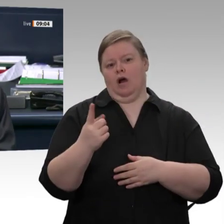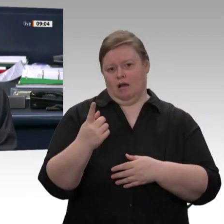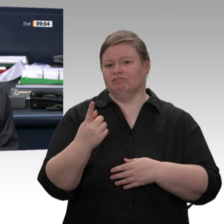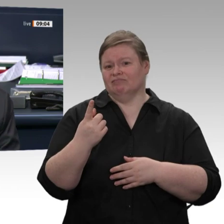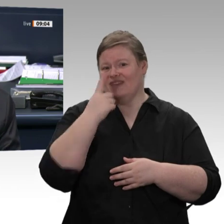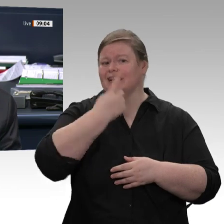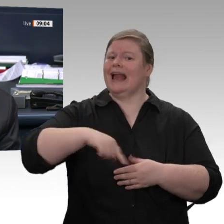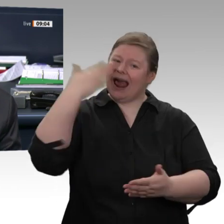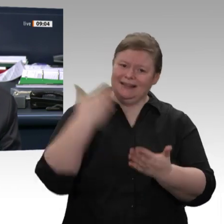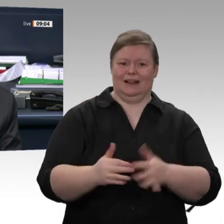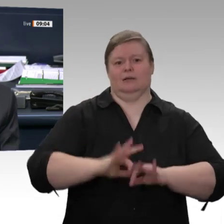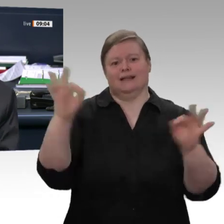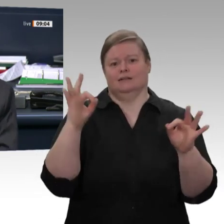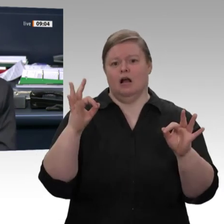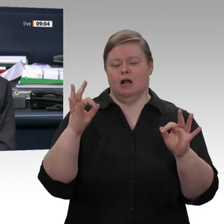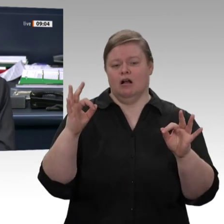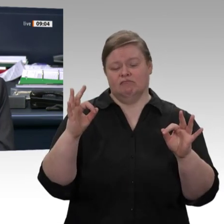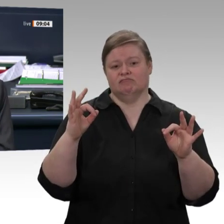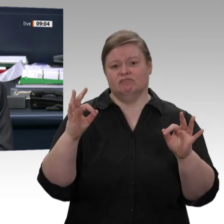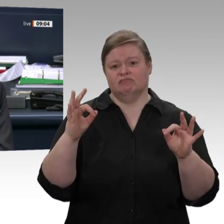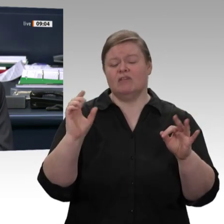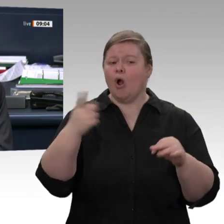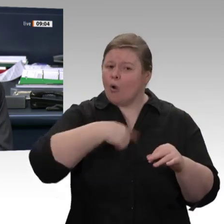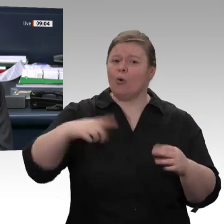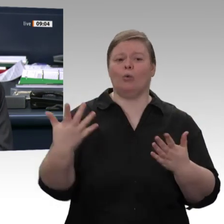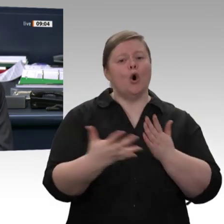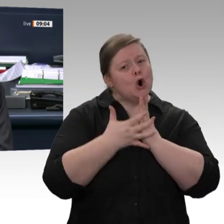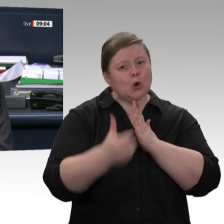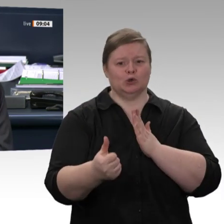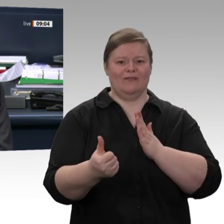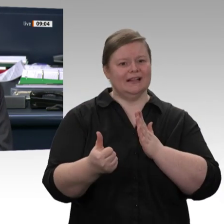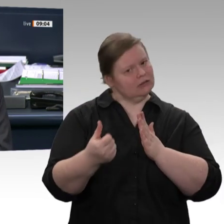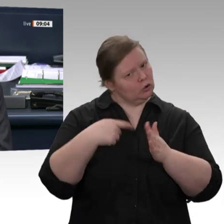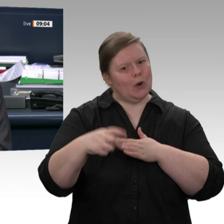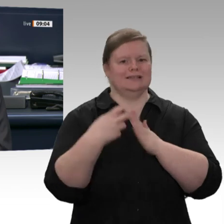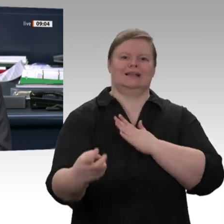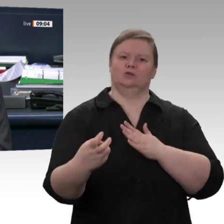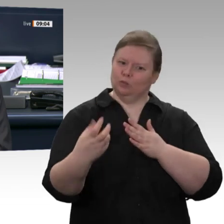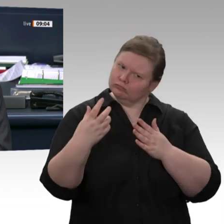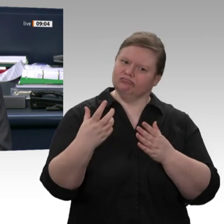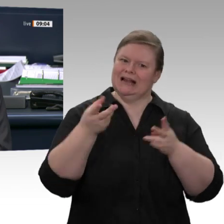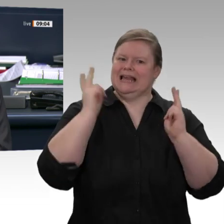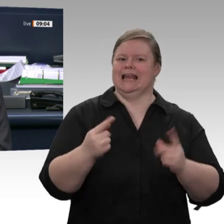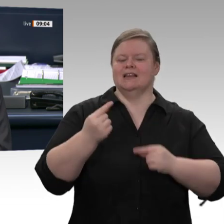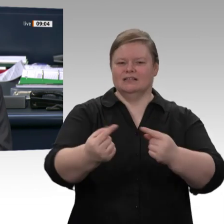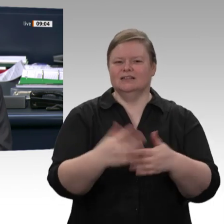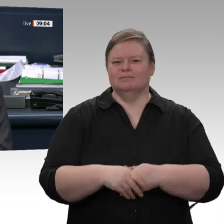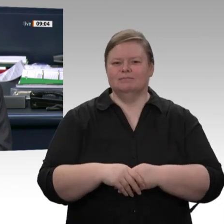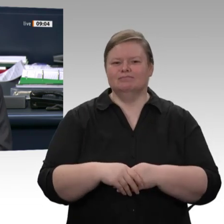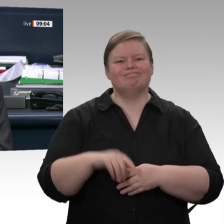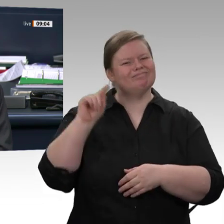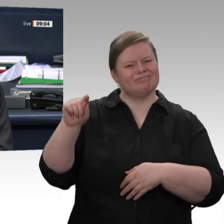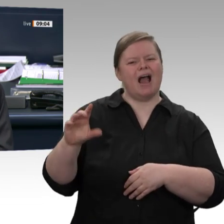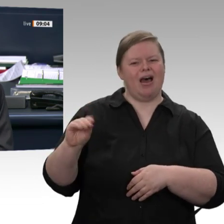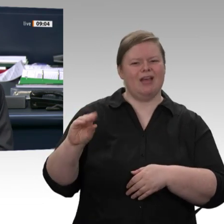abwegigste Verschwörungstheorien geschürt werden, bis Minderheiten als Bedrohung empfunden und in sozialen Medien